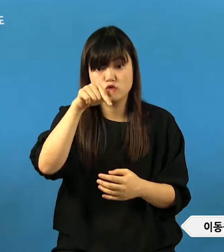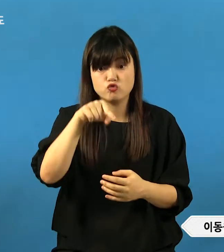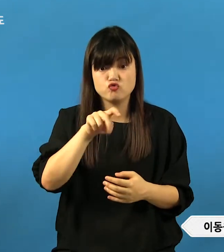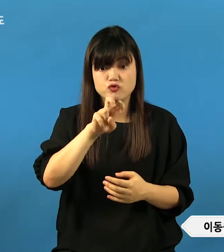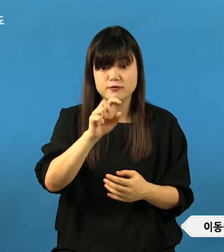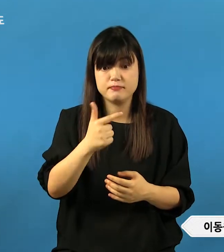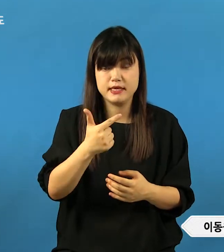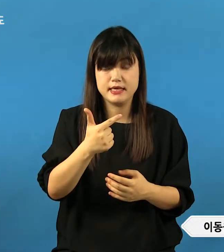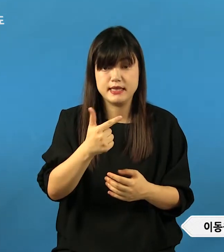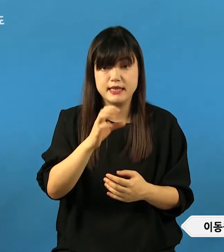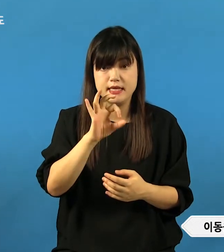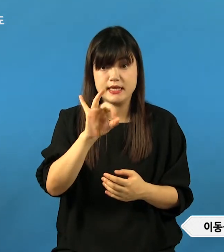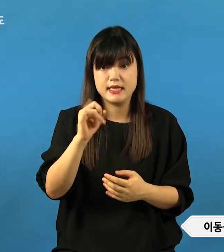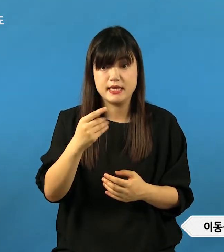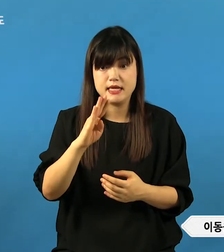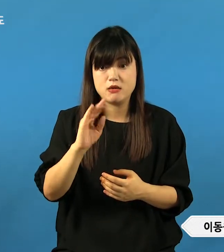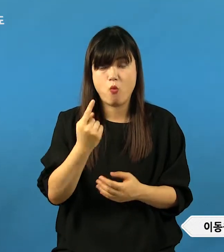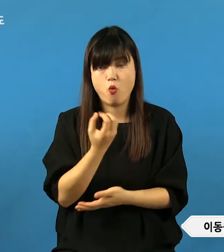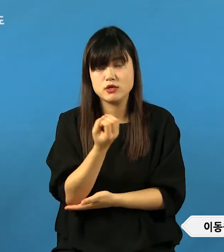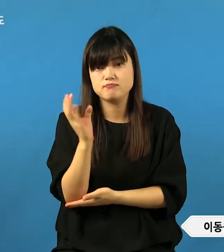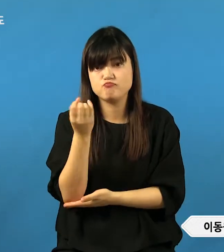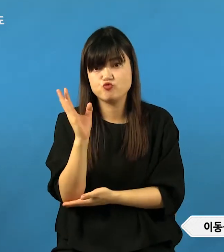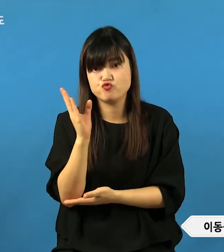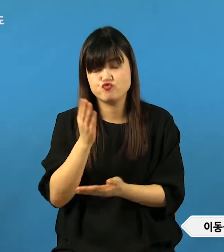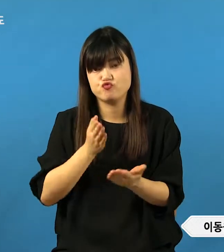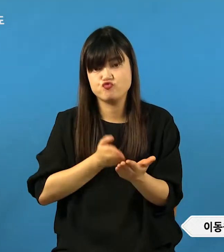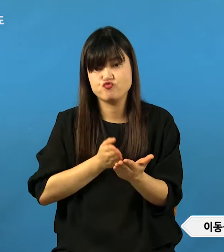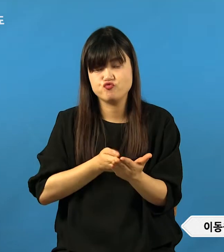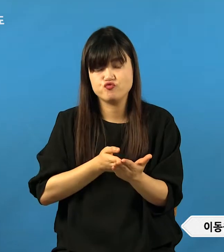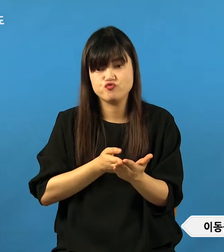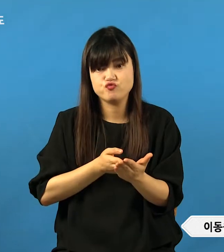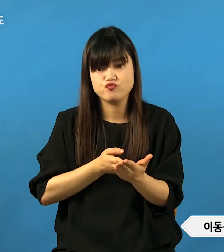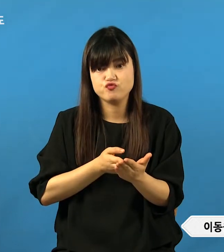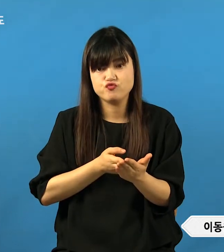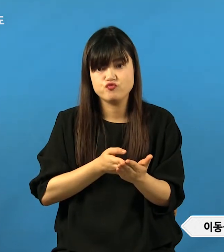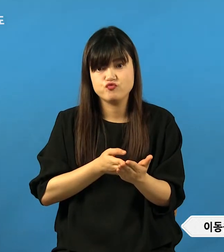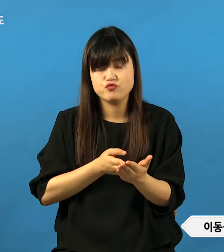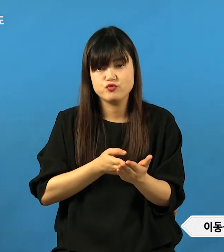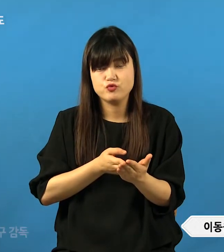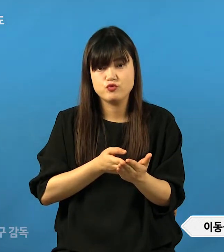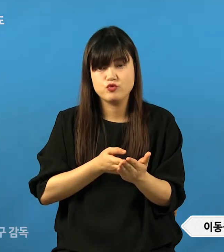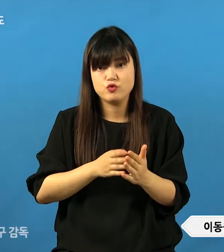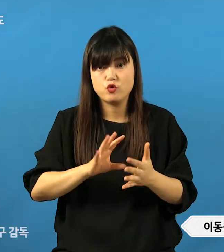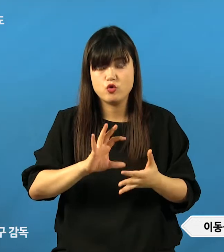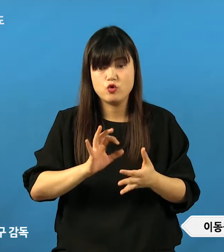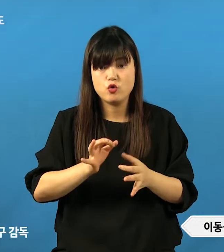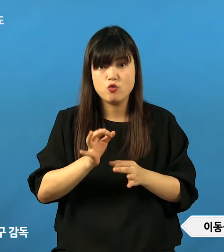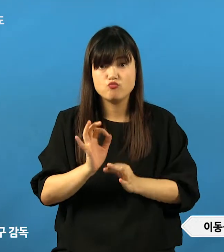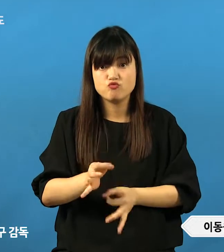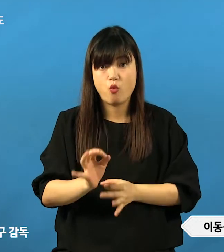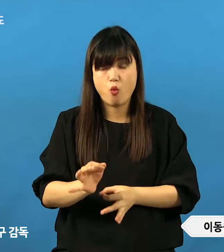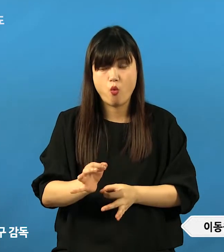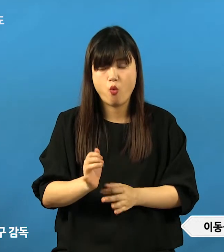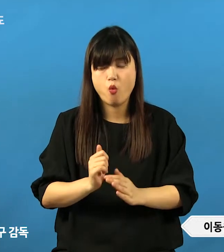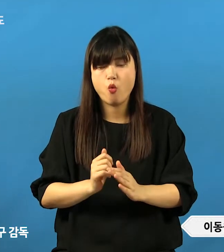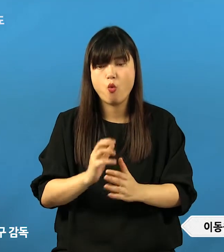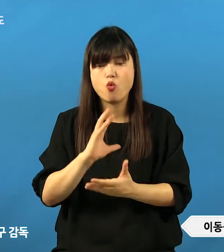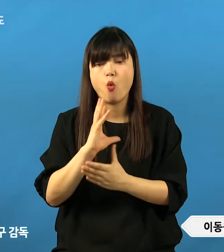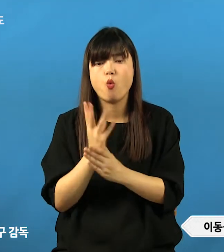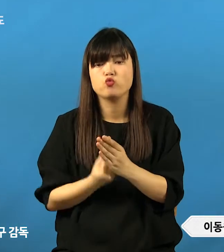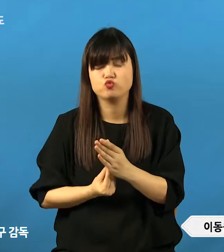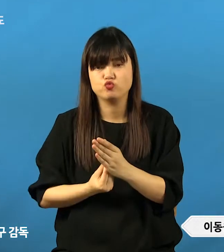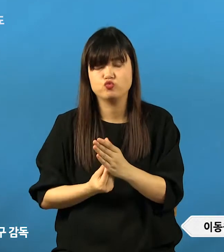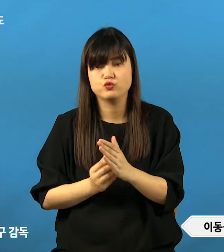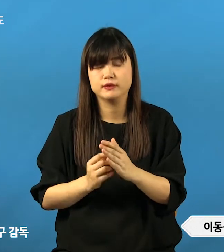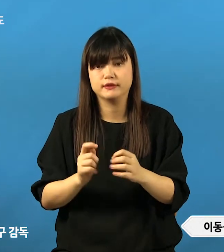국민일보가 보도한 기사입니다. 이번에는 리투아니아 프로농구팀 감독에 대한 이야기예요. 이